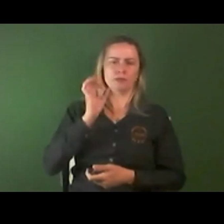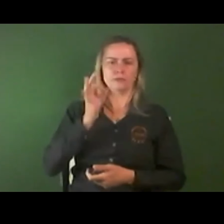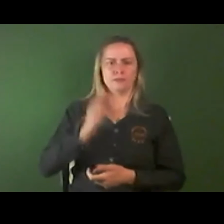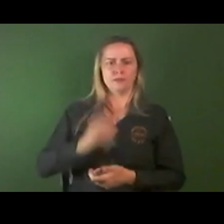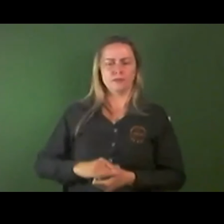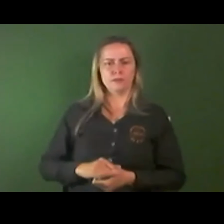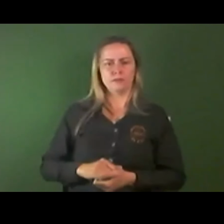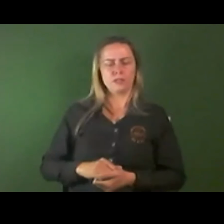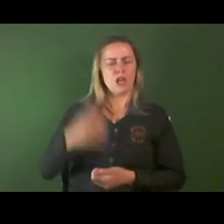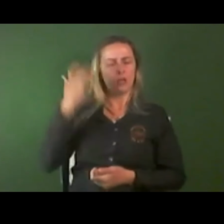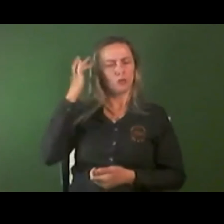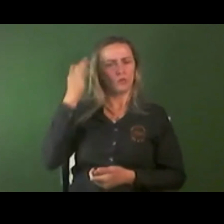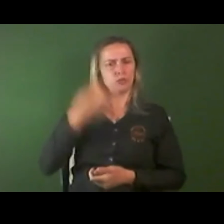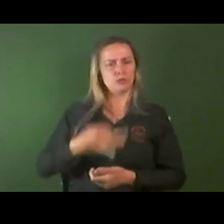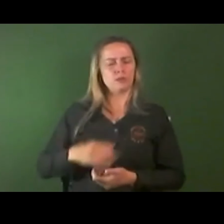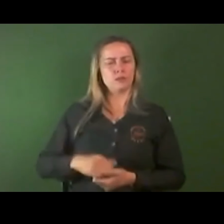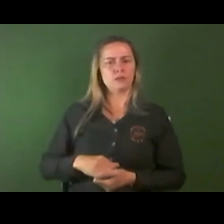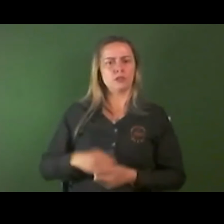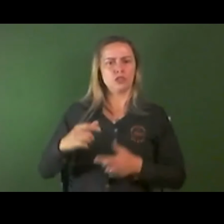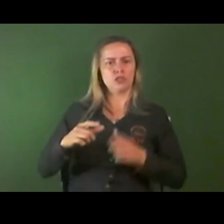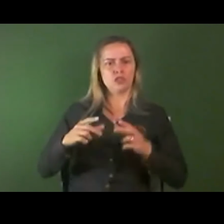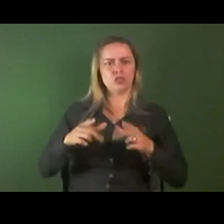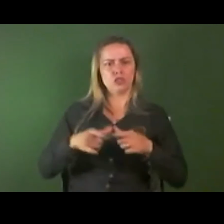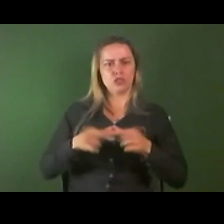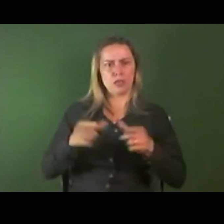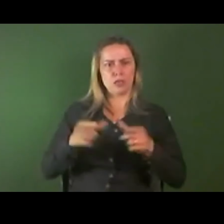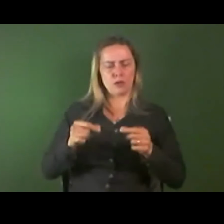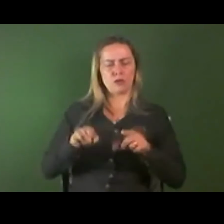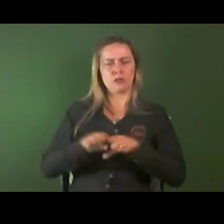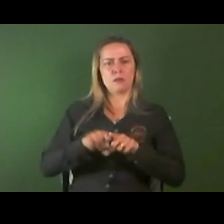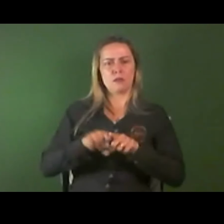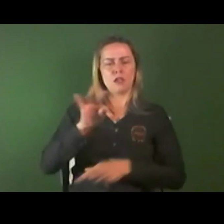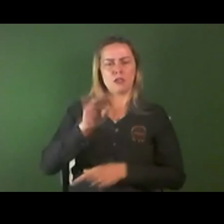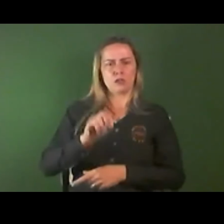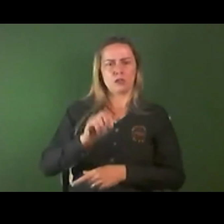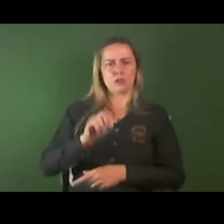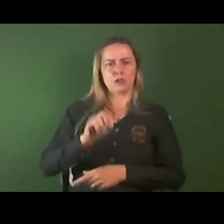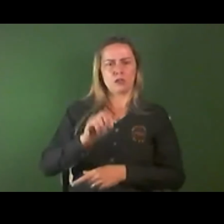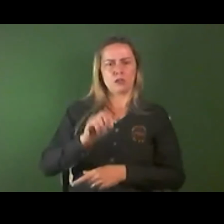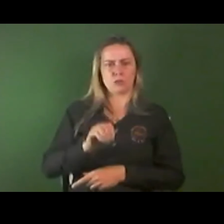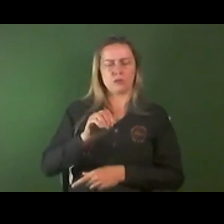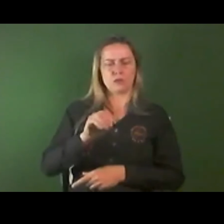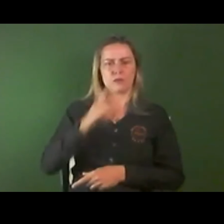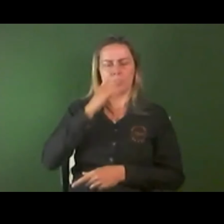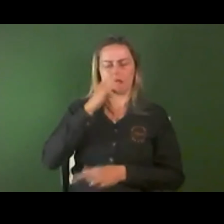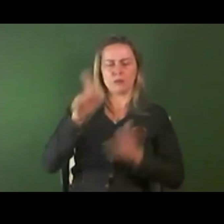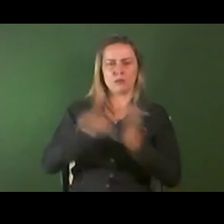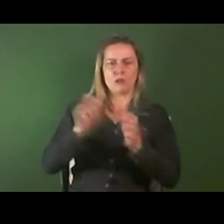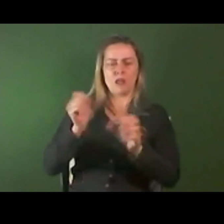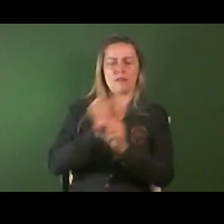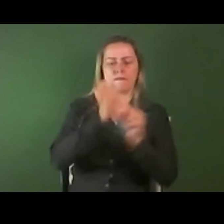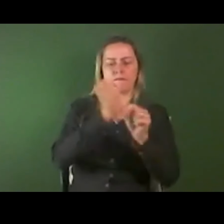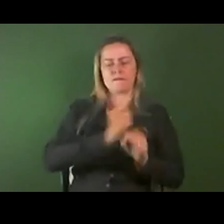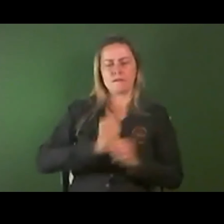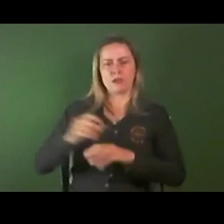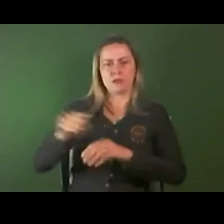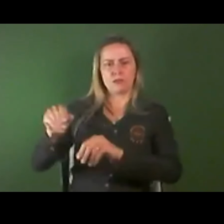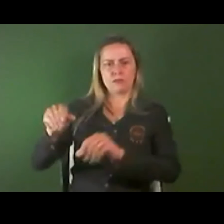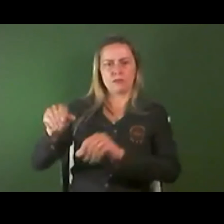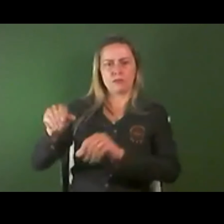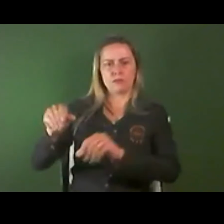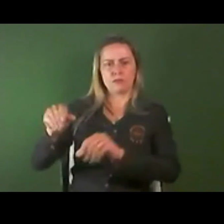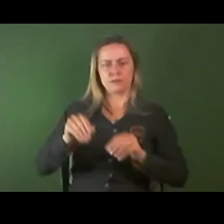acho que é isso, o Japão, Tóquio começa a ser vira um canteiro de obras, porque vai ter a